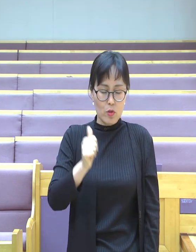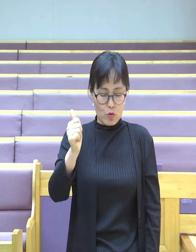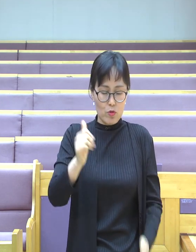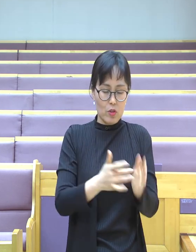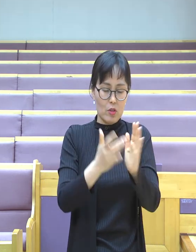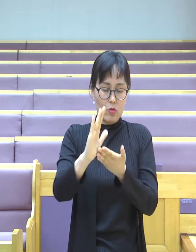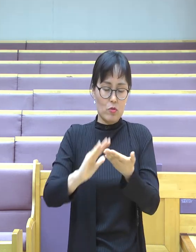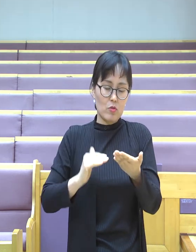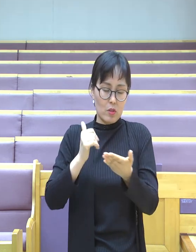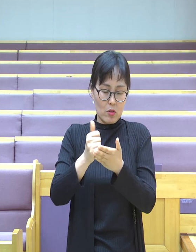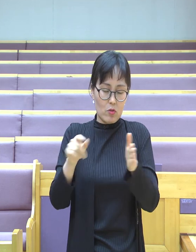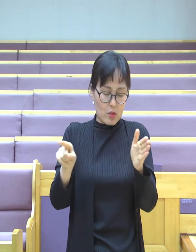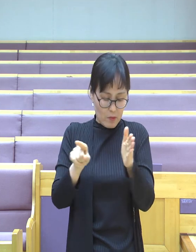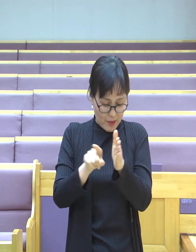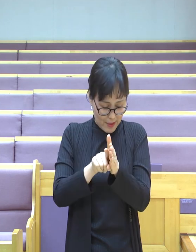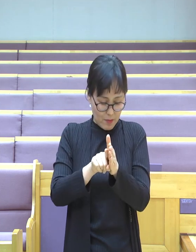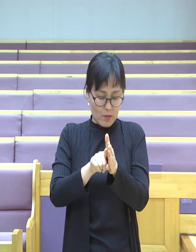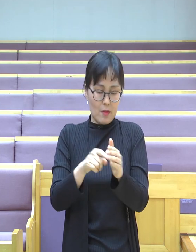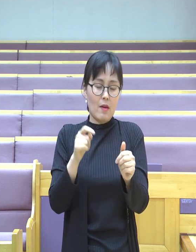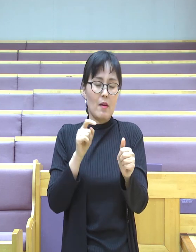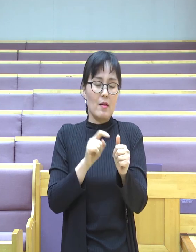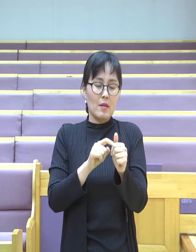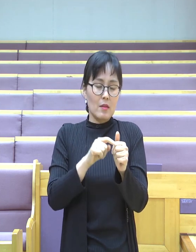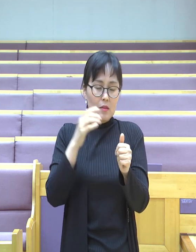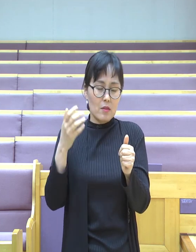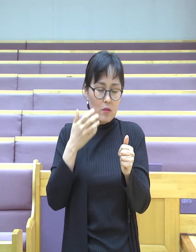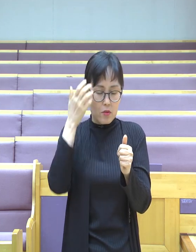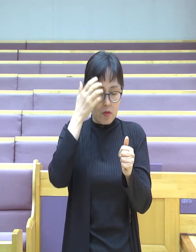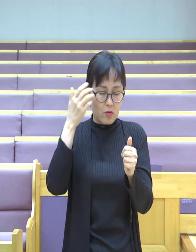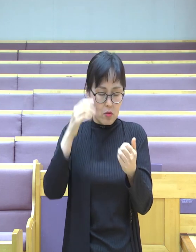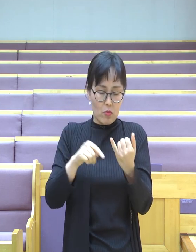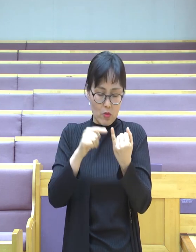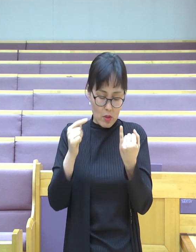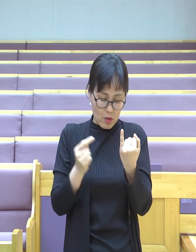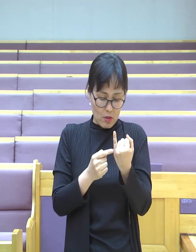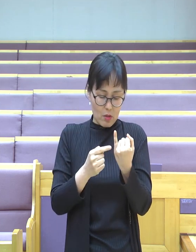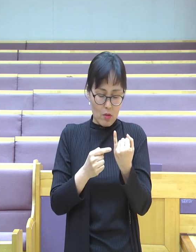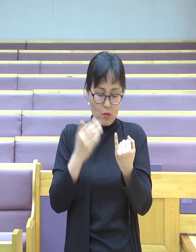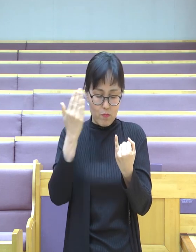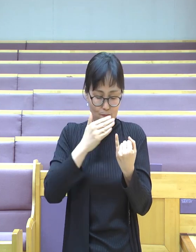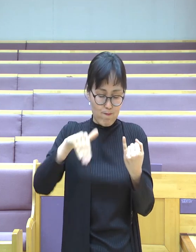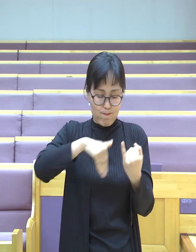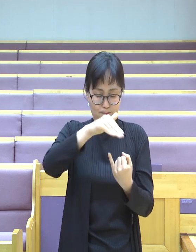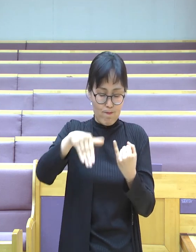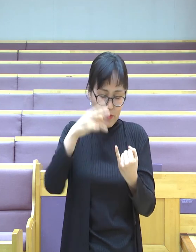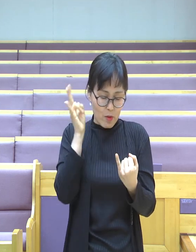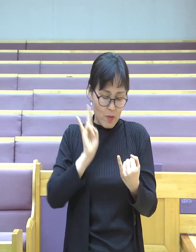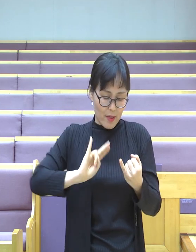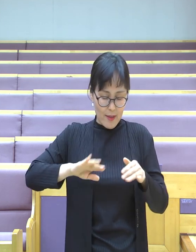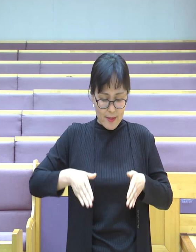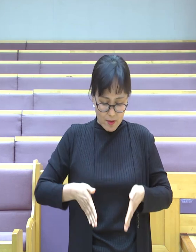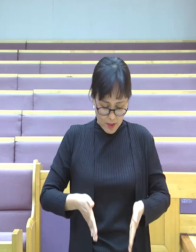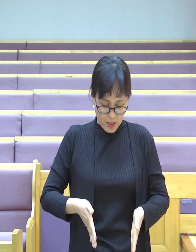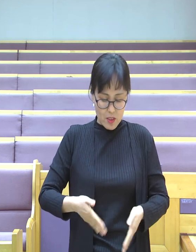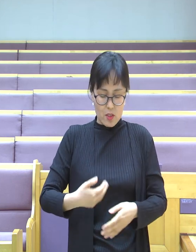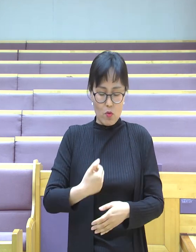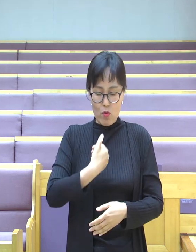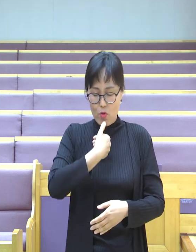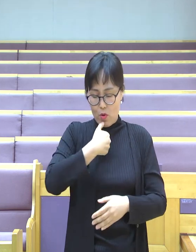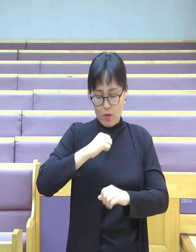주 예수 그리스도를 믿습니다. 그는 성령으로 잉태되어 동정녀 마리아에게서